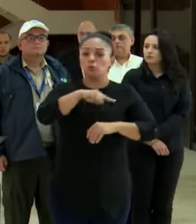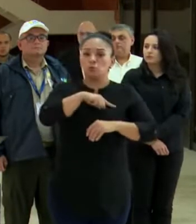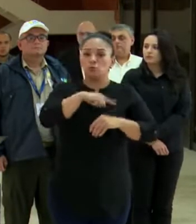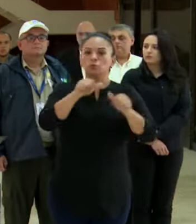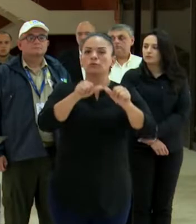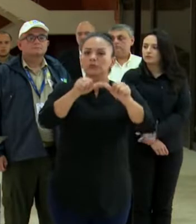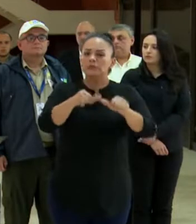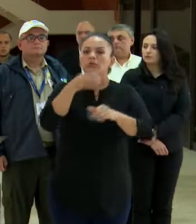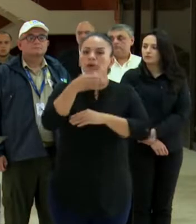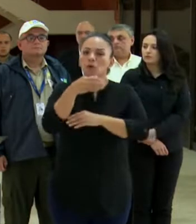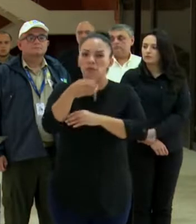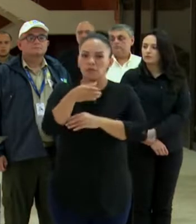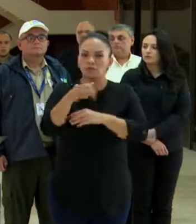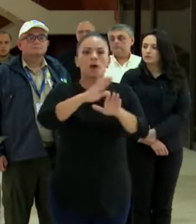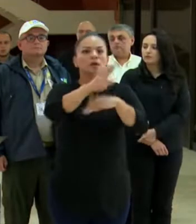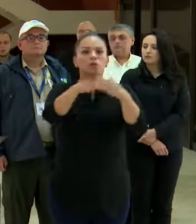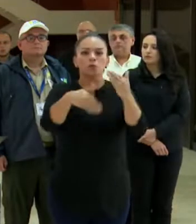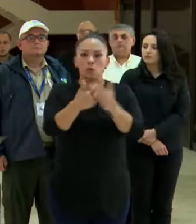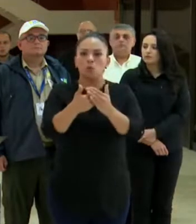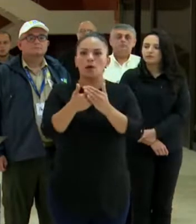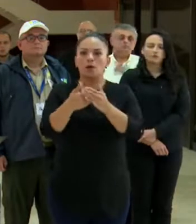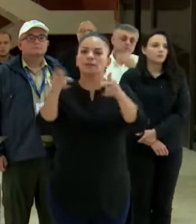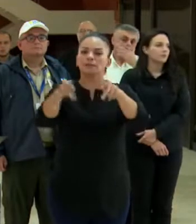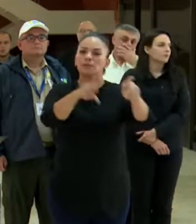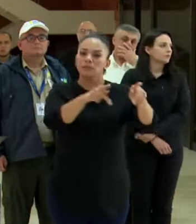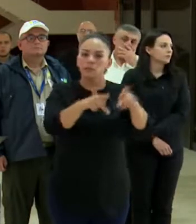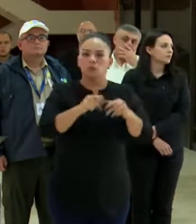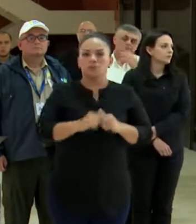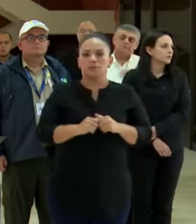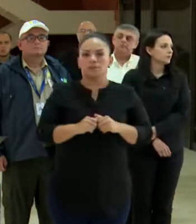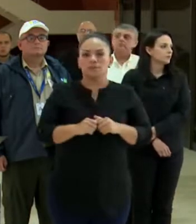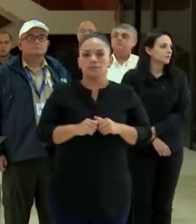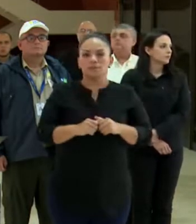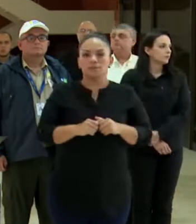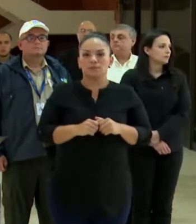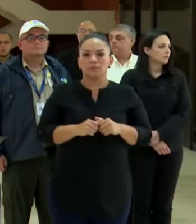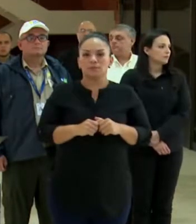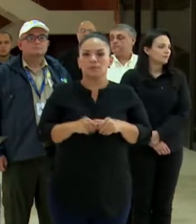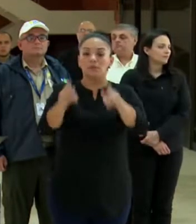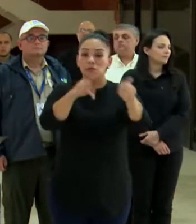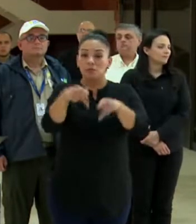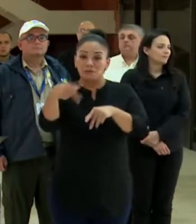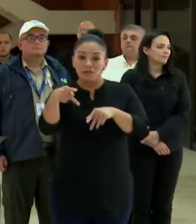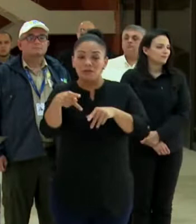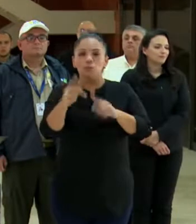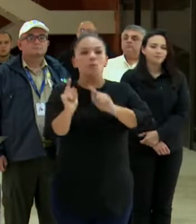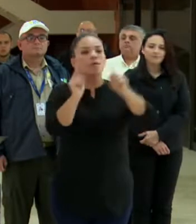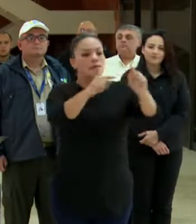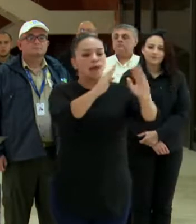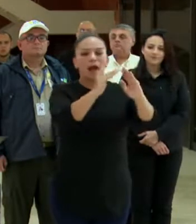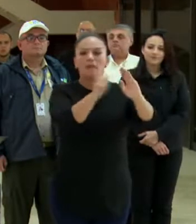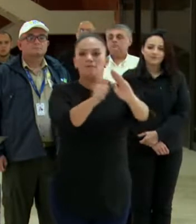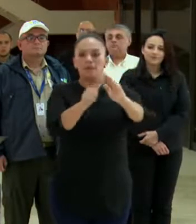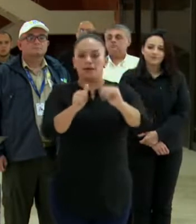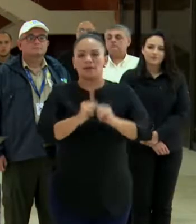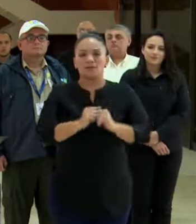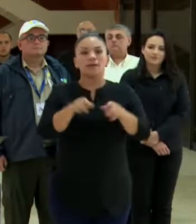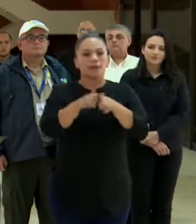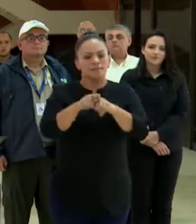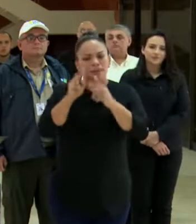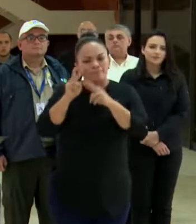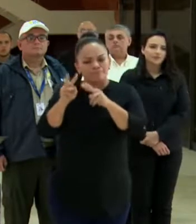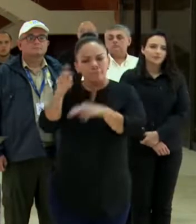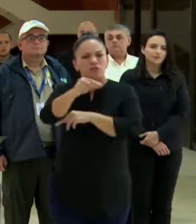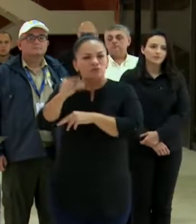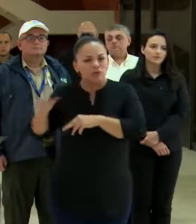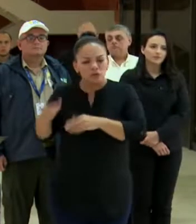nuestra recomendación a las poblaciones de dirigirse a albergues y de estar vigilante ante cambios en ríos. Y